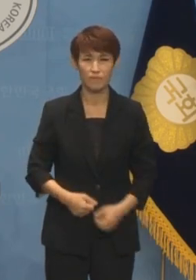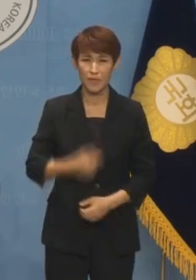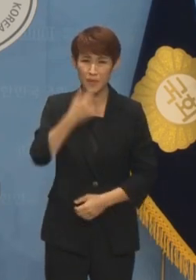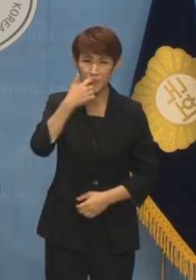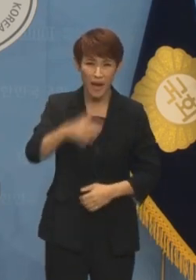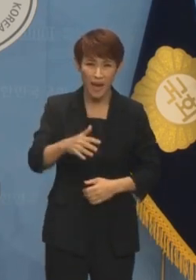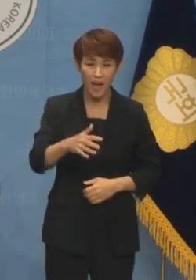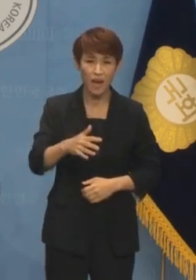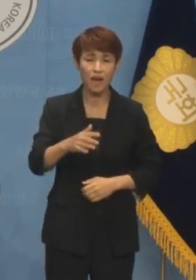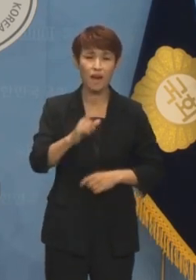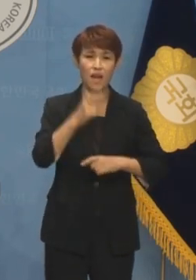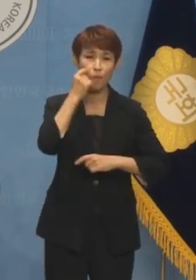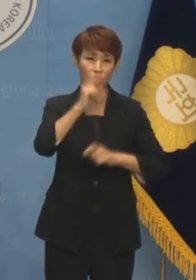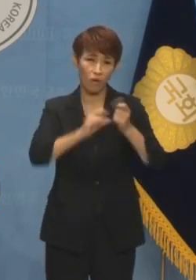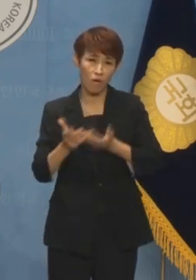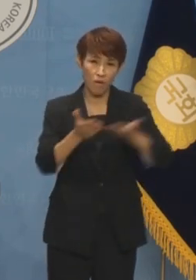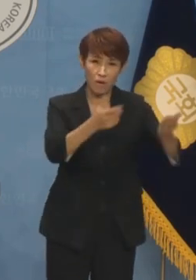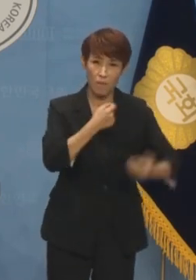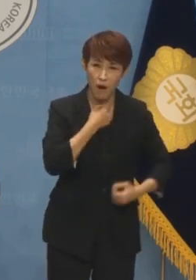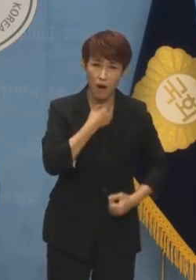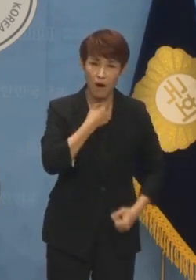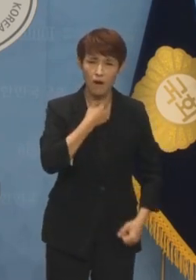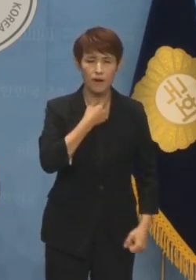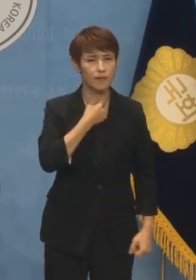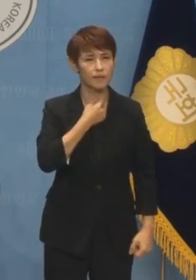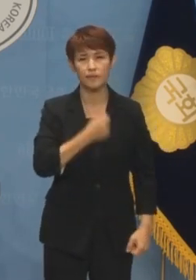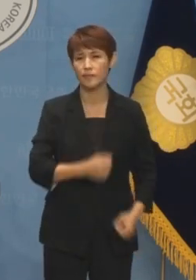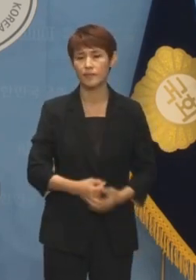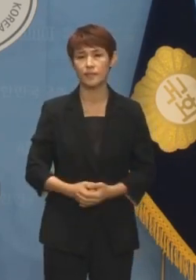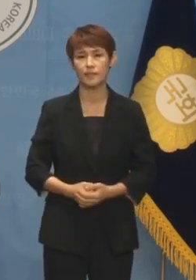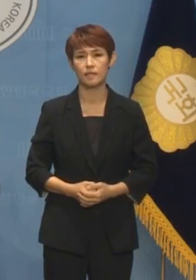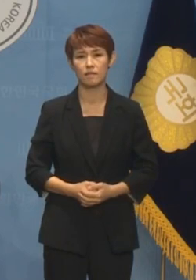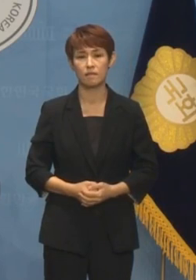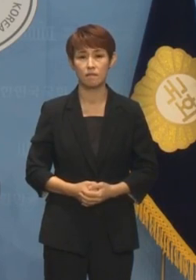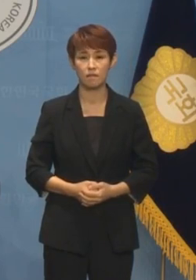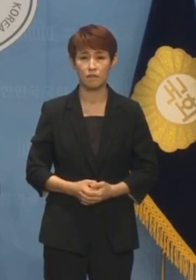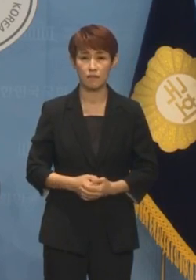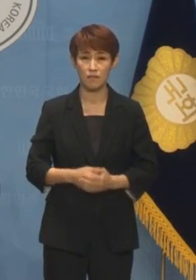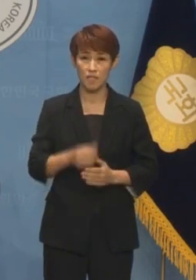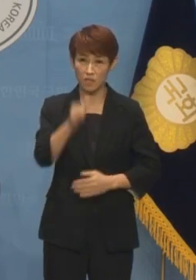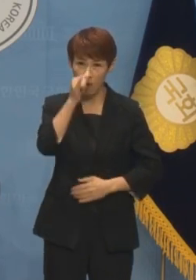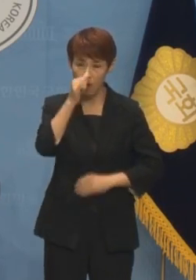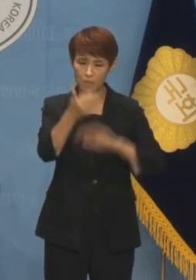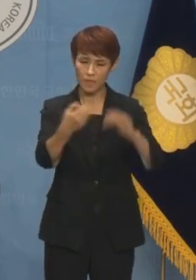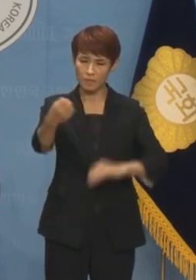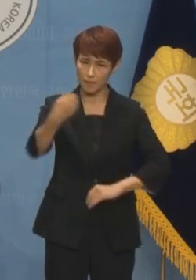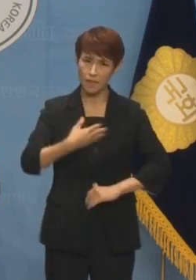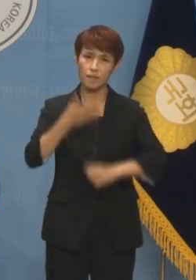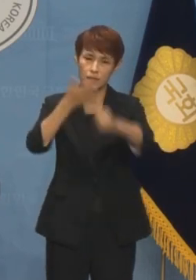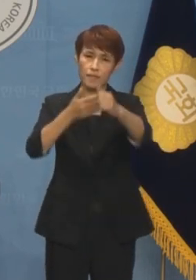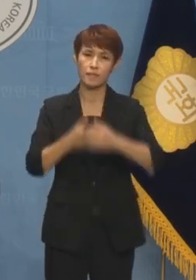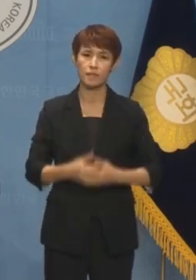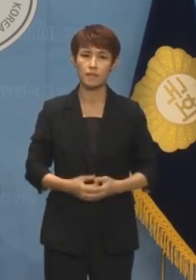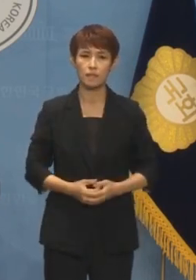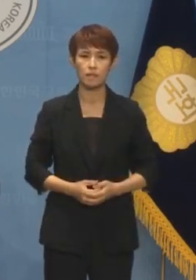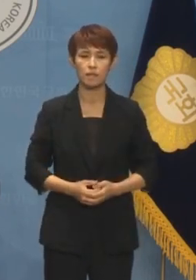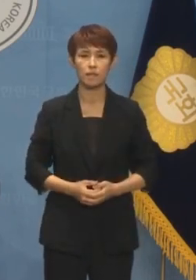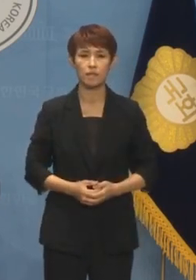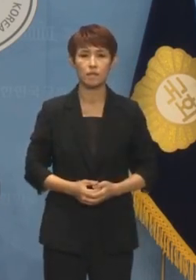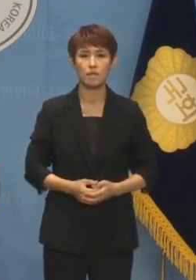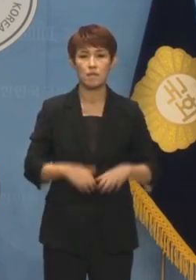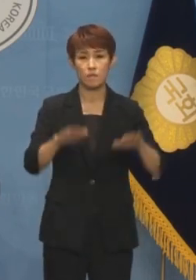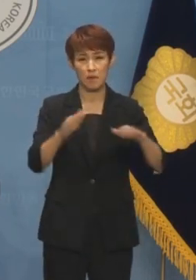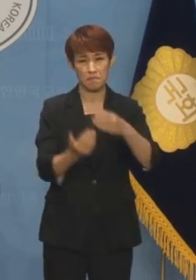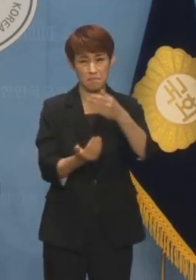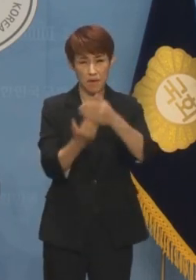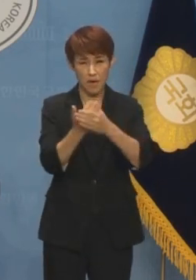더 일본에 퍼줄 게 있는지 궁금합니다. 있다면 대비라도 하게 미리 알려주시기를 바랍니다. 이번